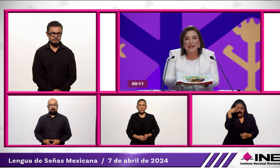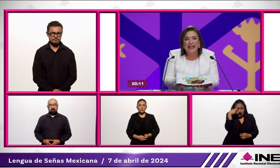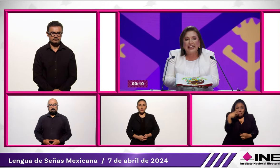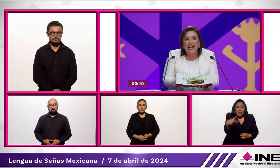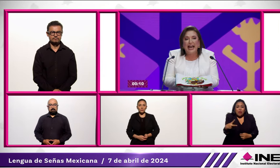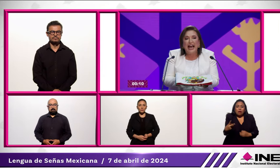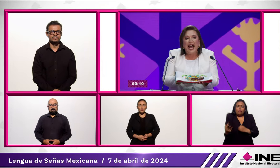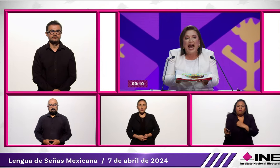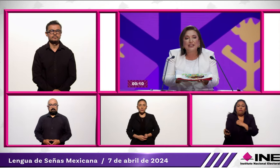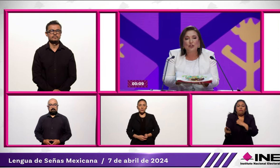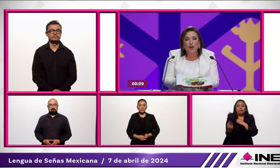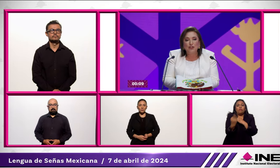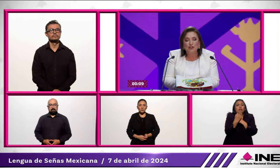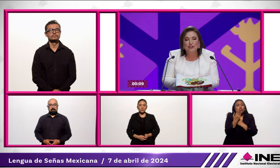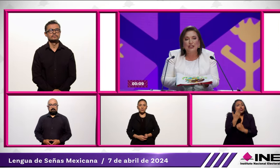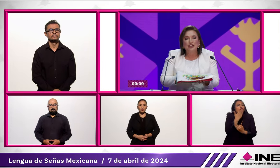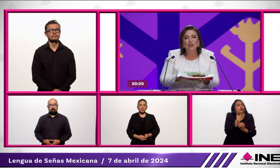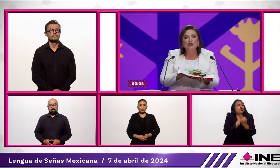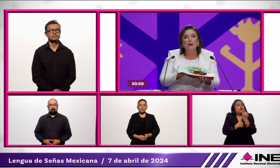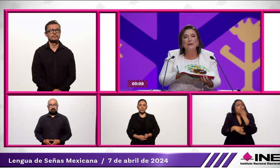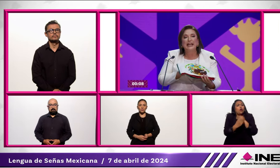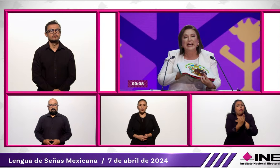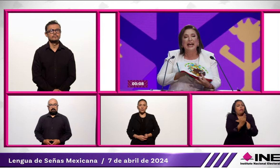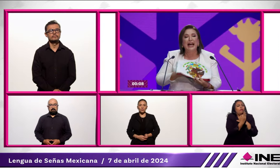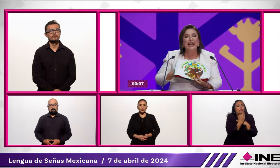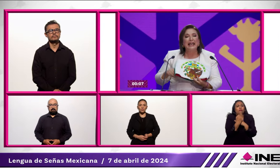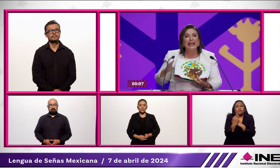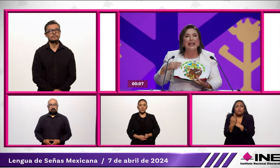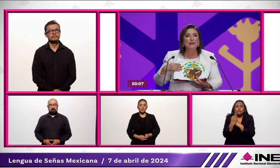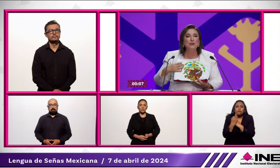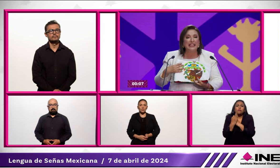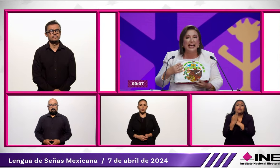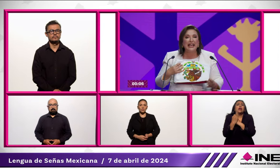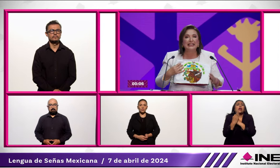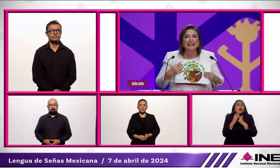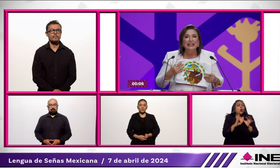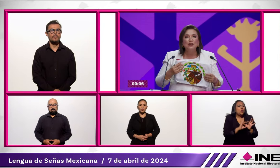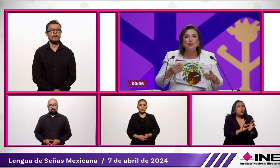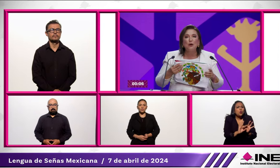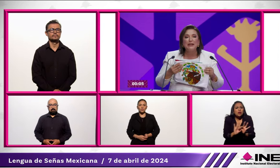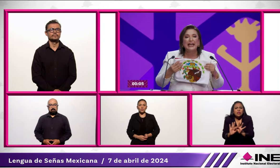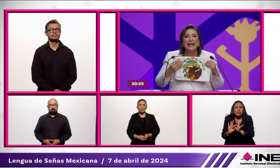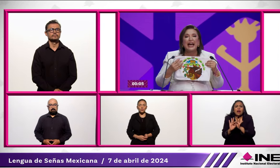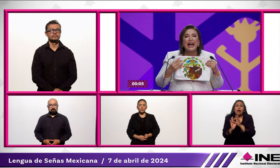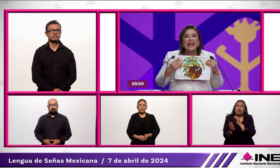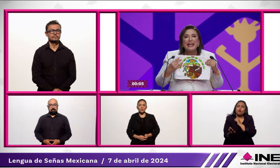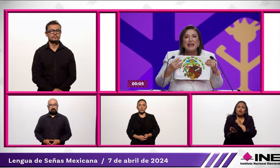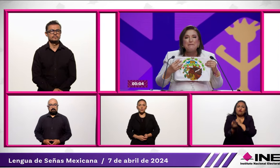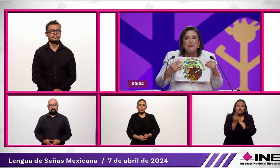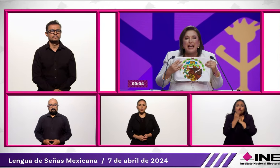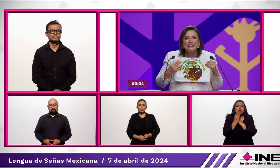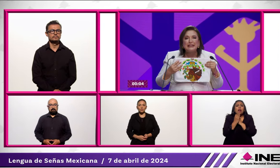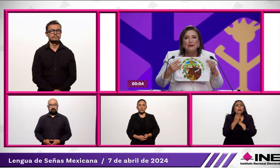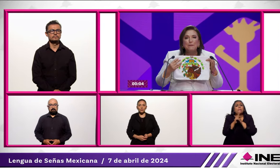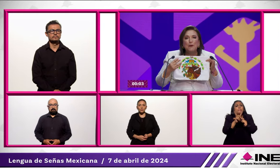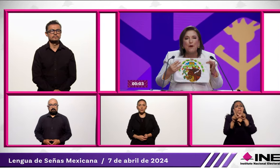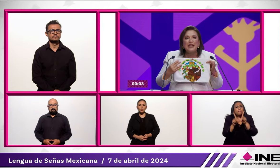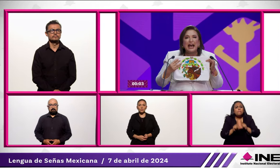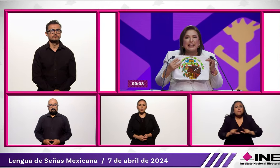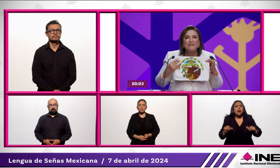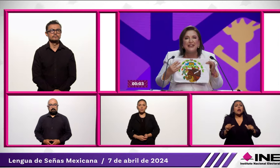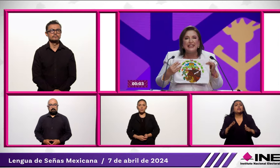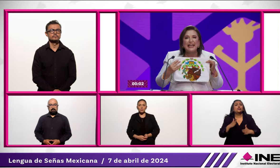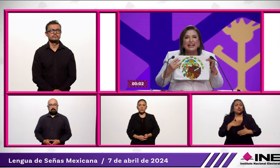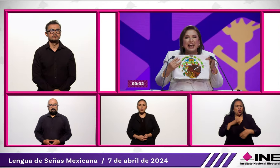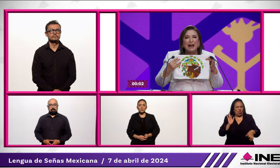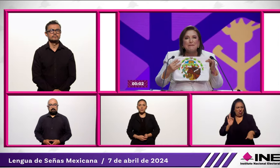nos cobijará a todos, nos cobijará en unidad, nos cobijará en paz. Voy